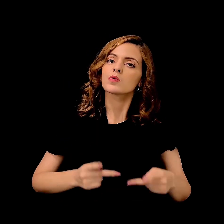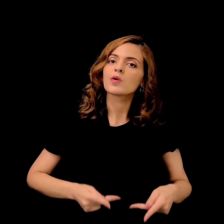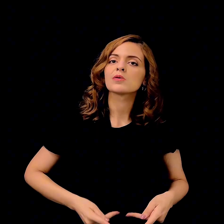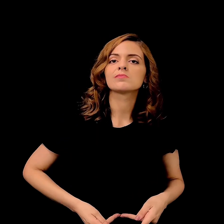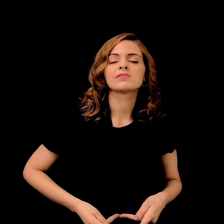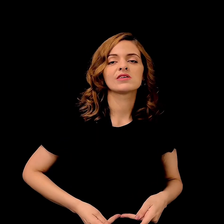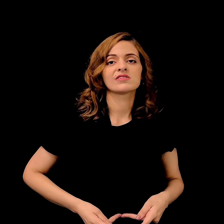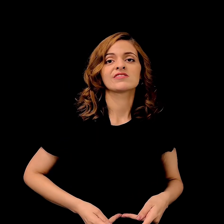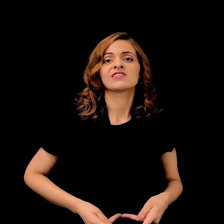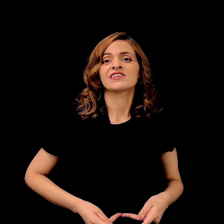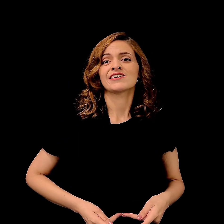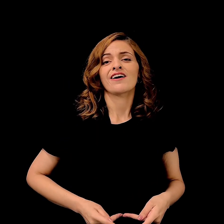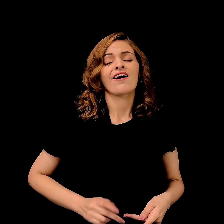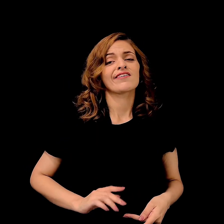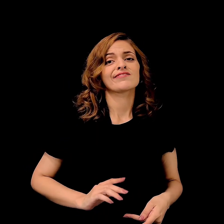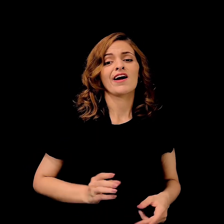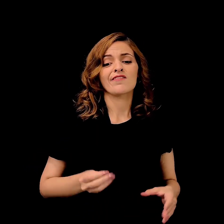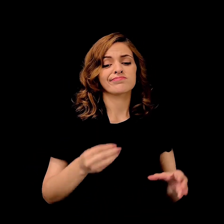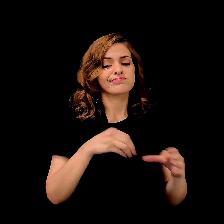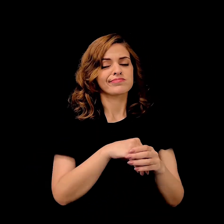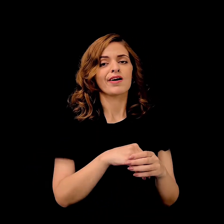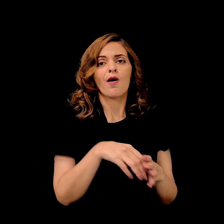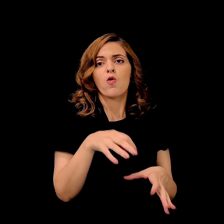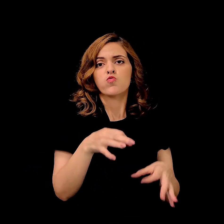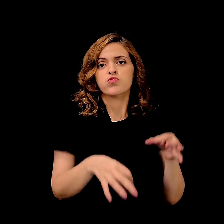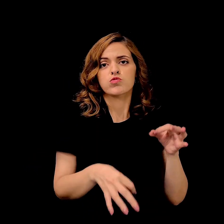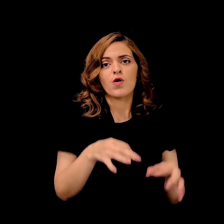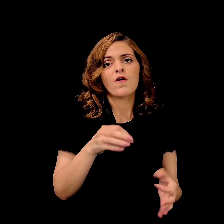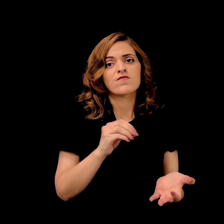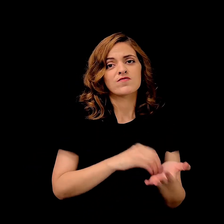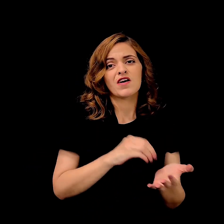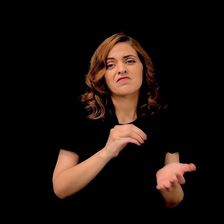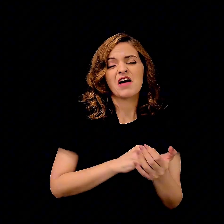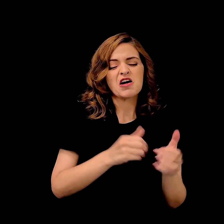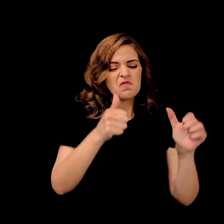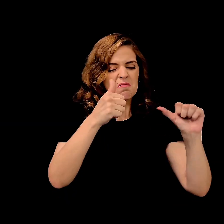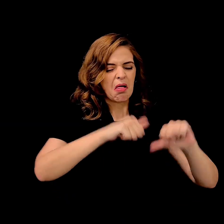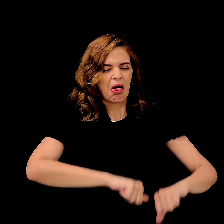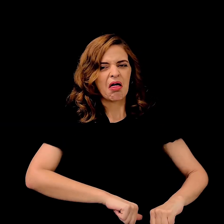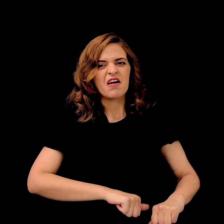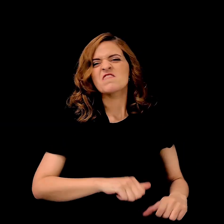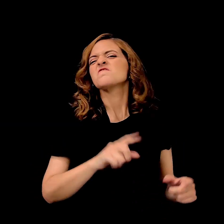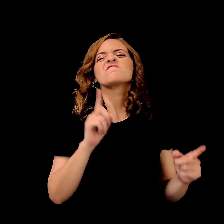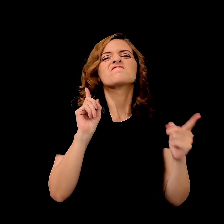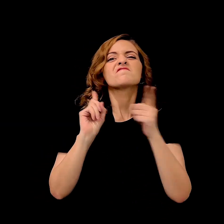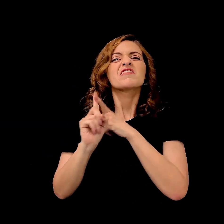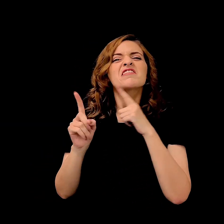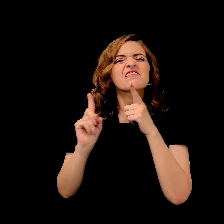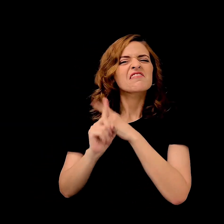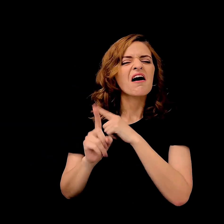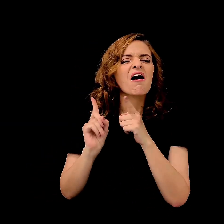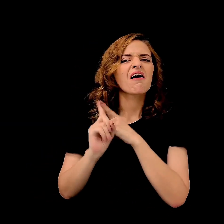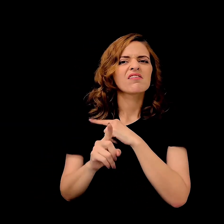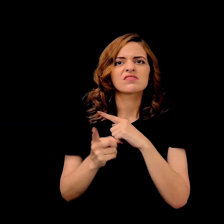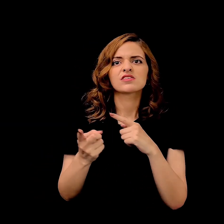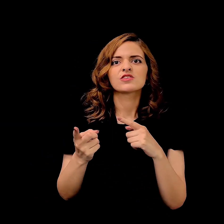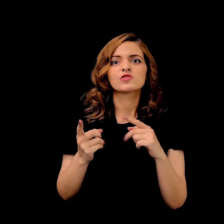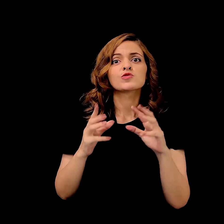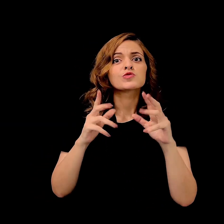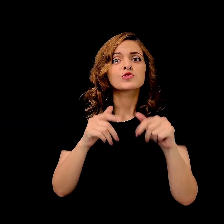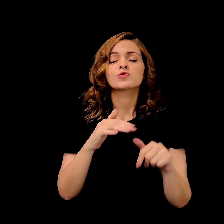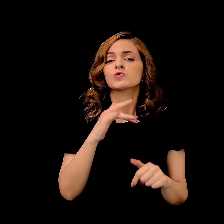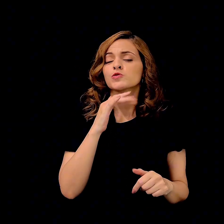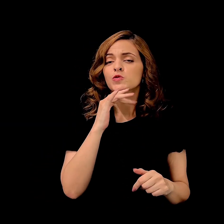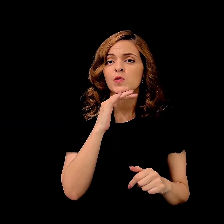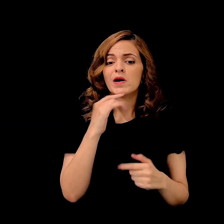de injustiças, crueldades, mortes, vingança. Aí, tudo que existe de ruim, de